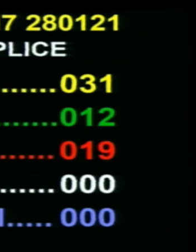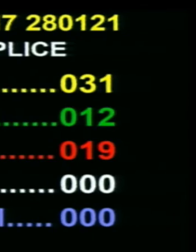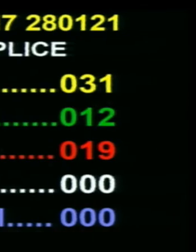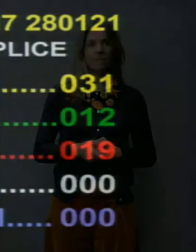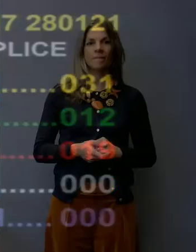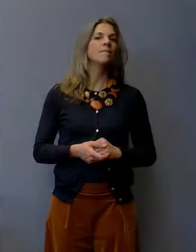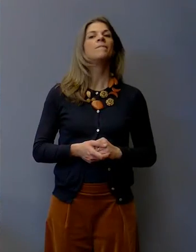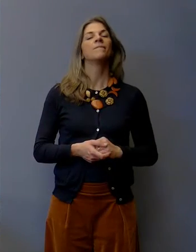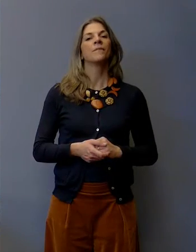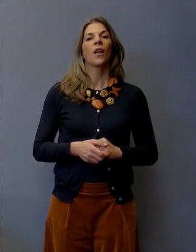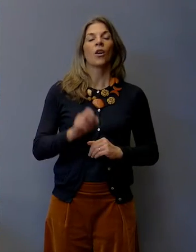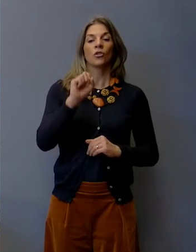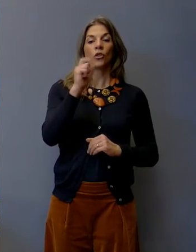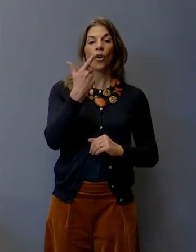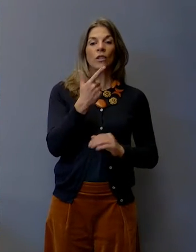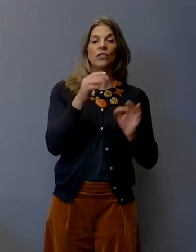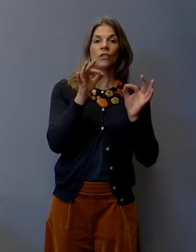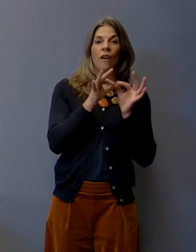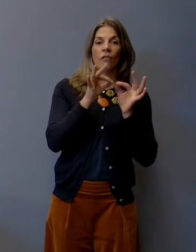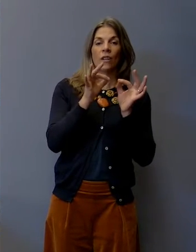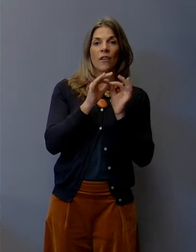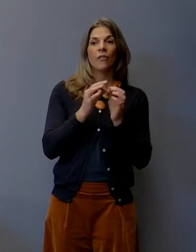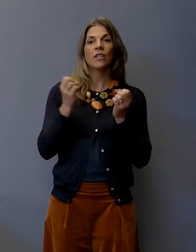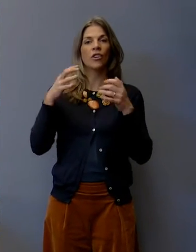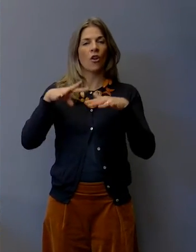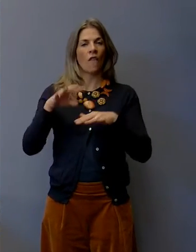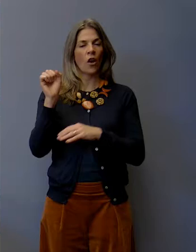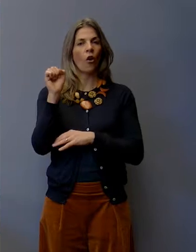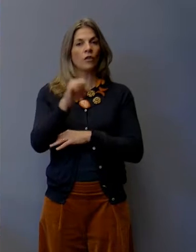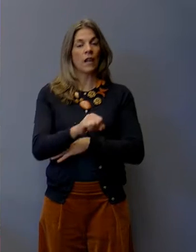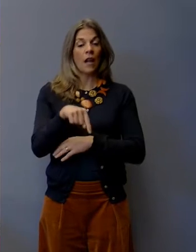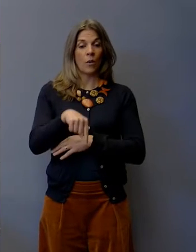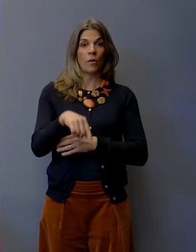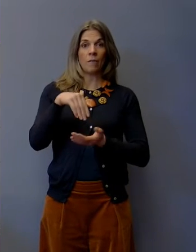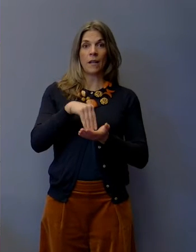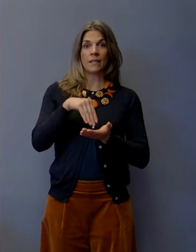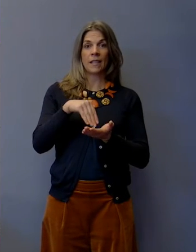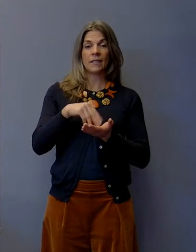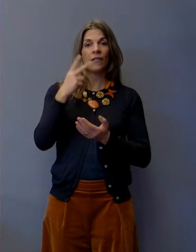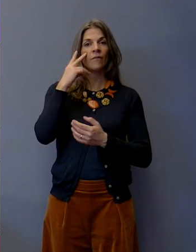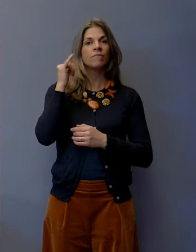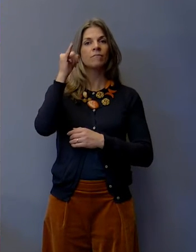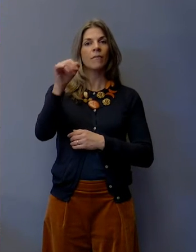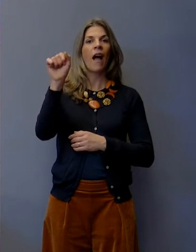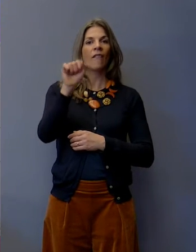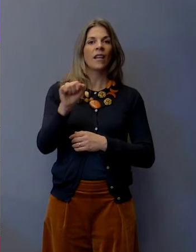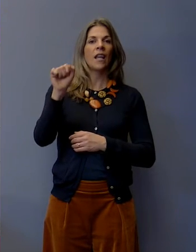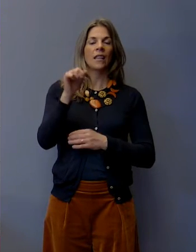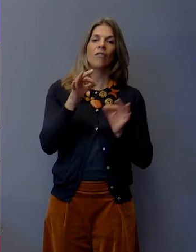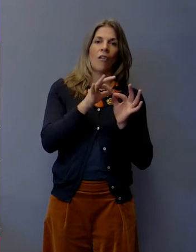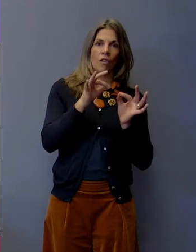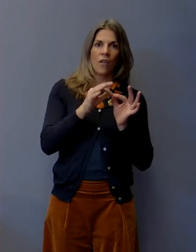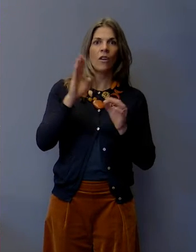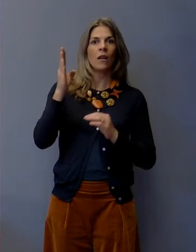12 voti favorevoli e 19 contrari in presenza consigliera avvenente colevole consigliera